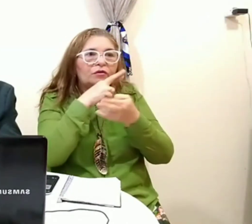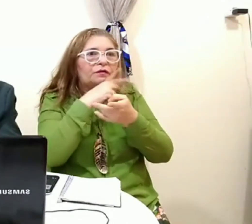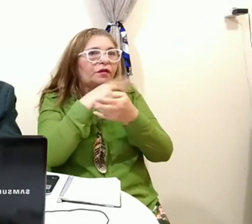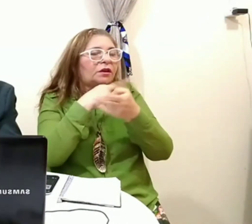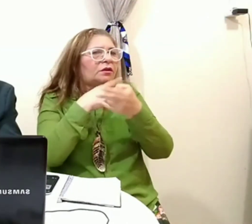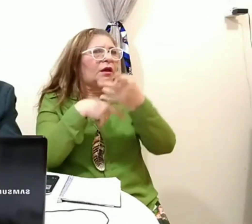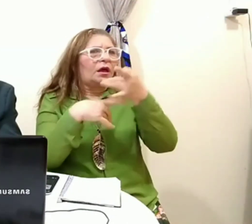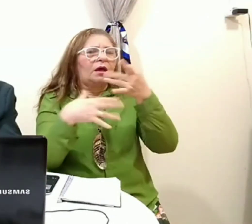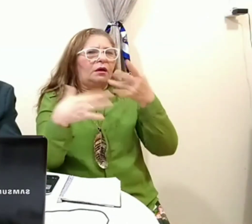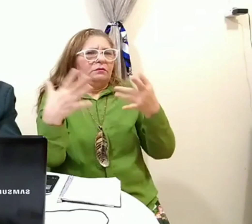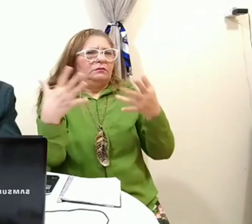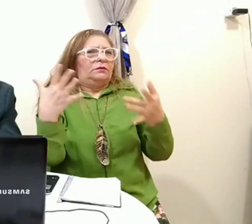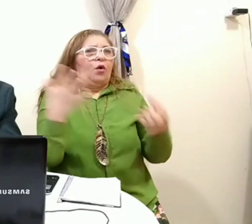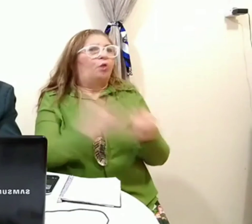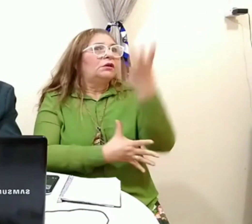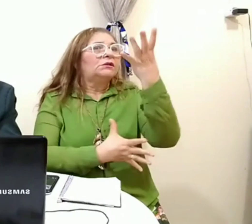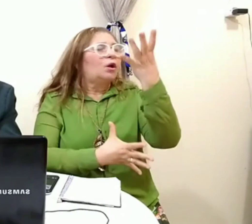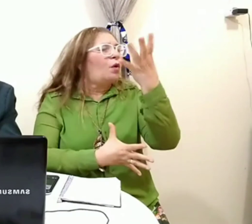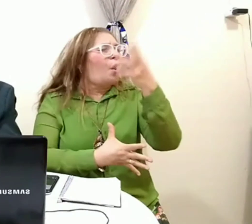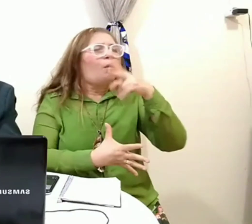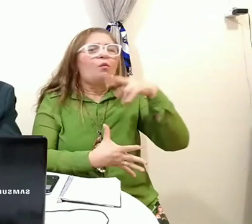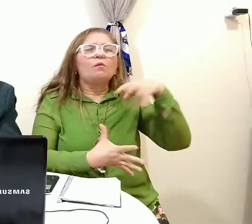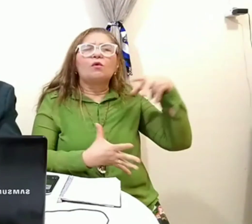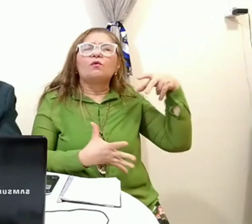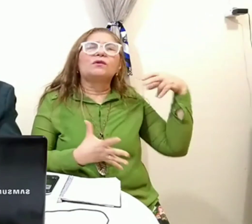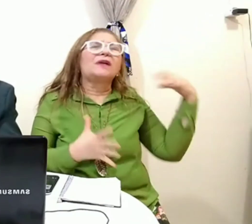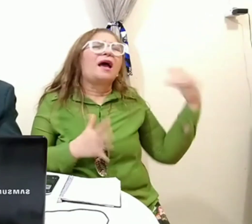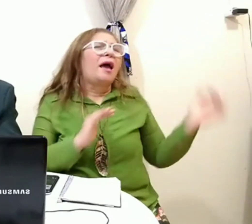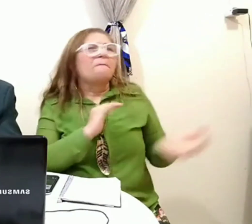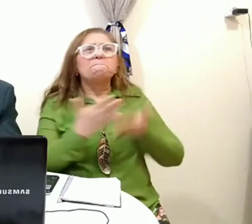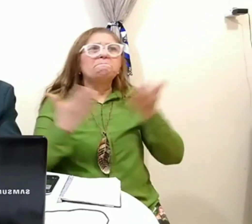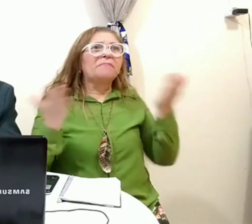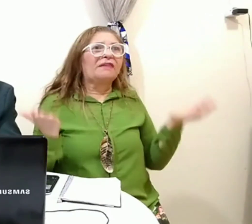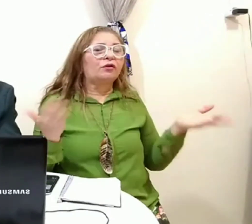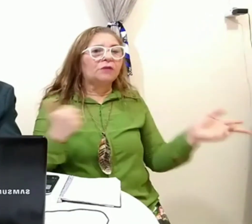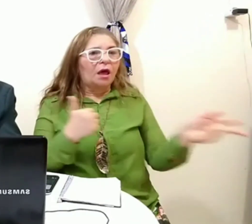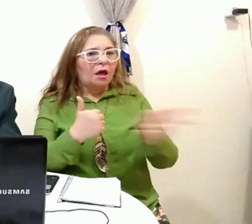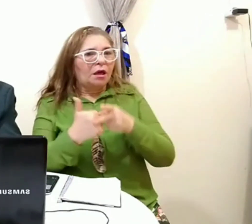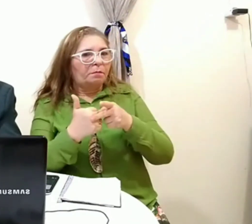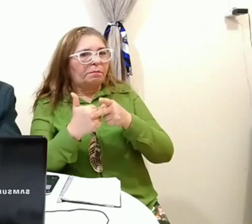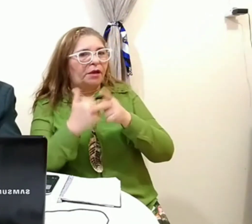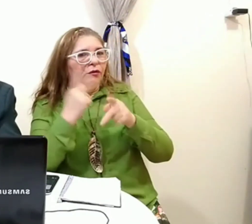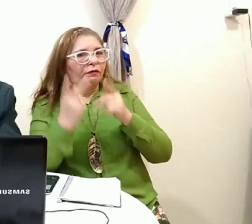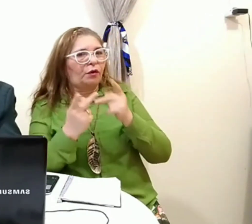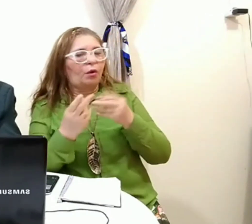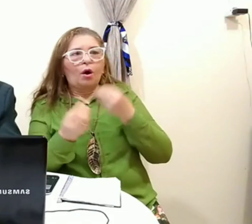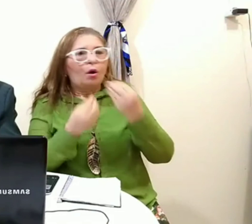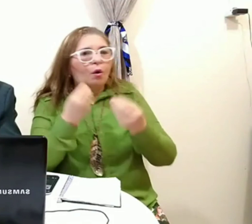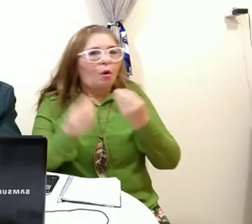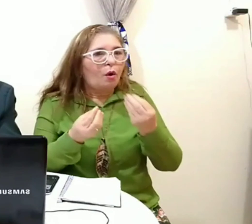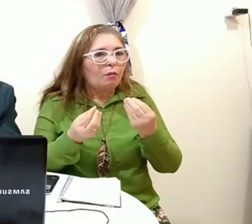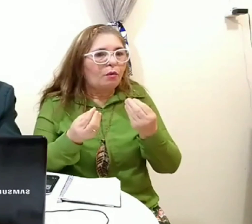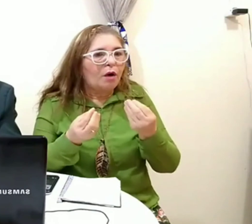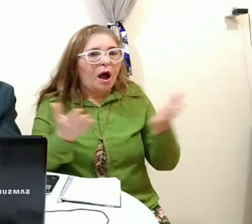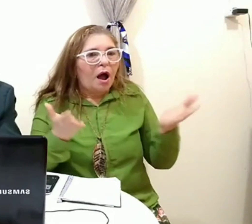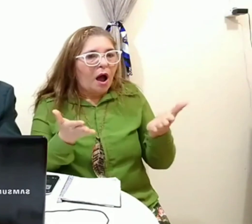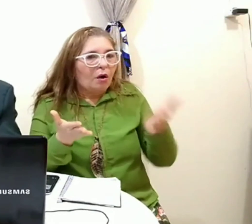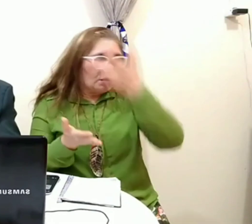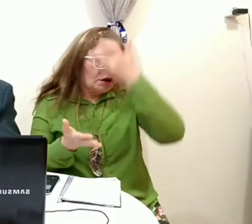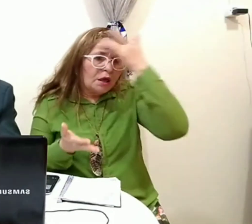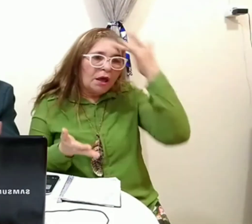Pedro, Pedro pergunta: porventura pode alguém recusar a água para que não sejam batizados, estes que assim